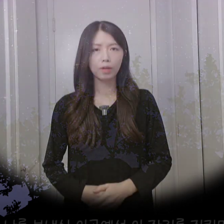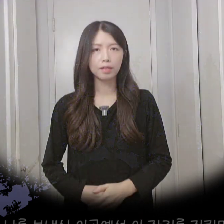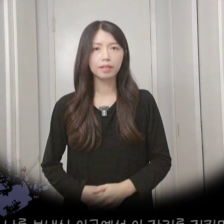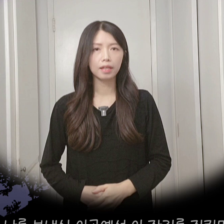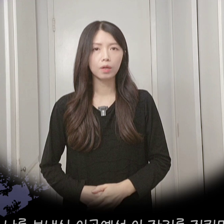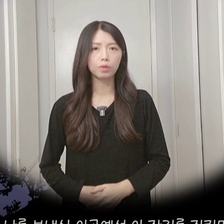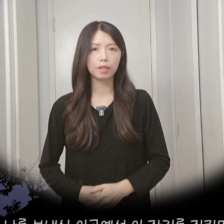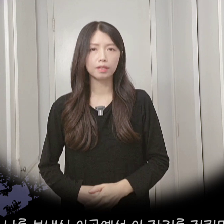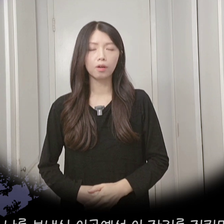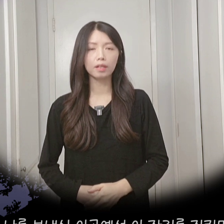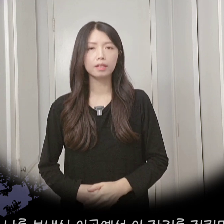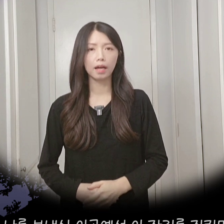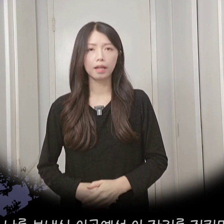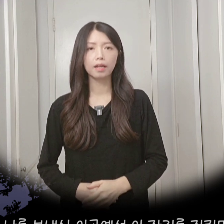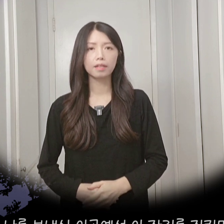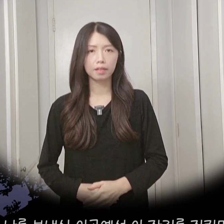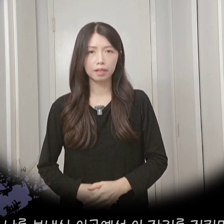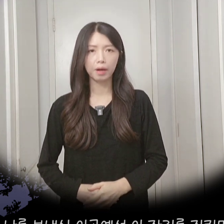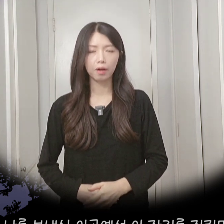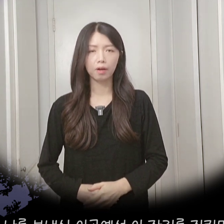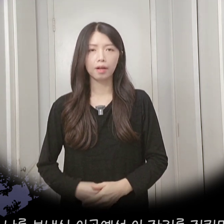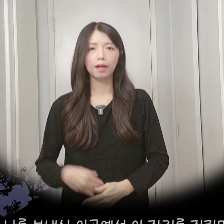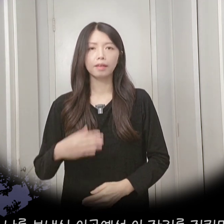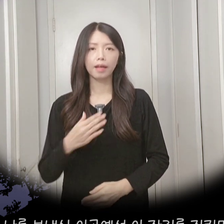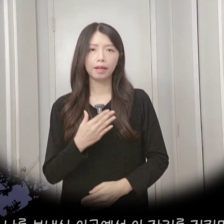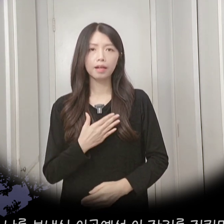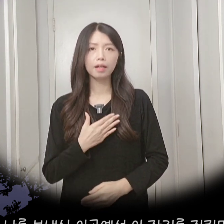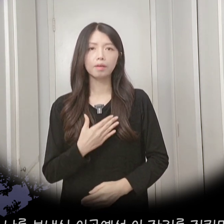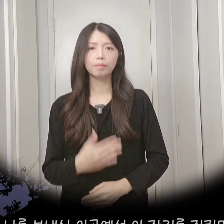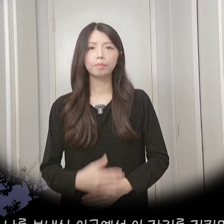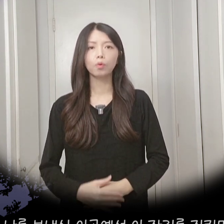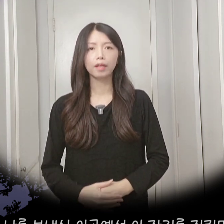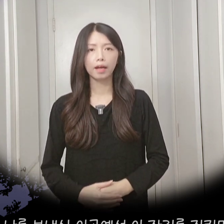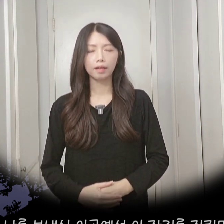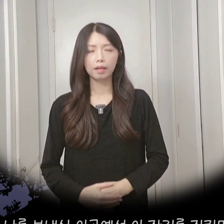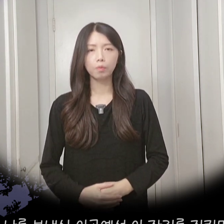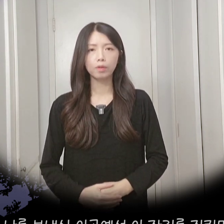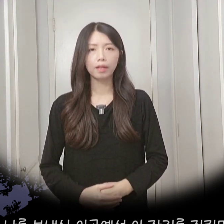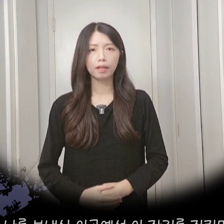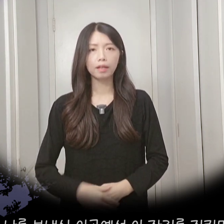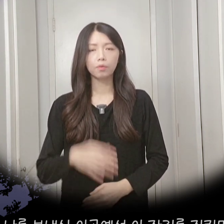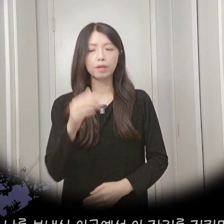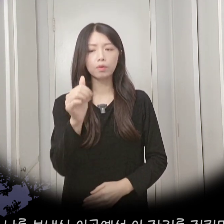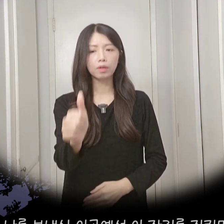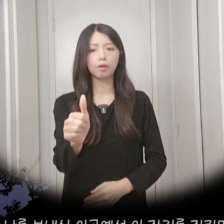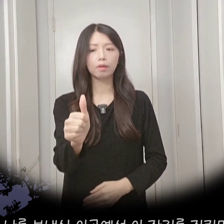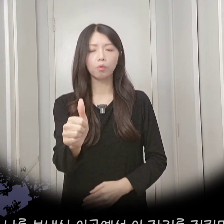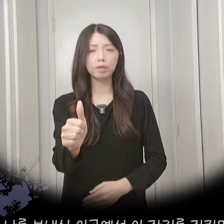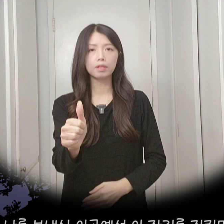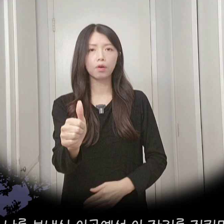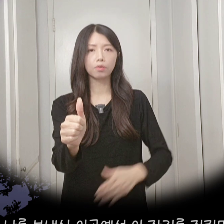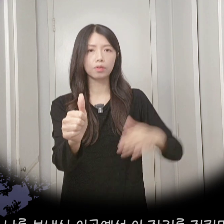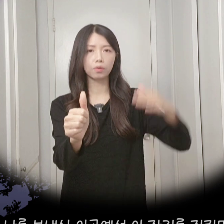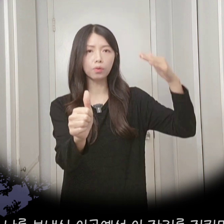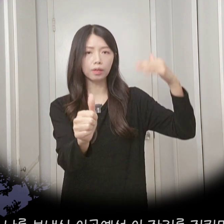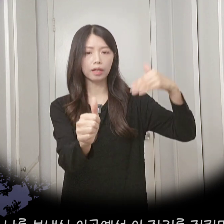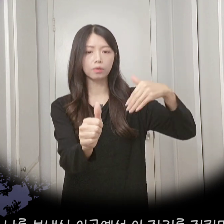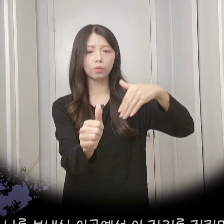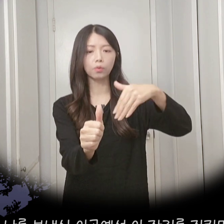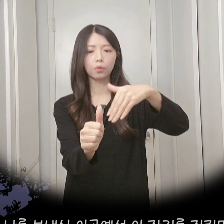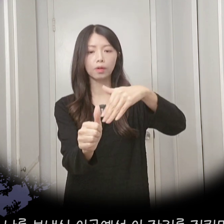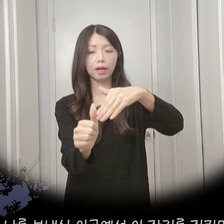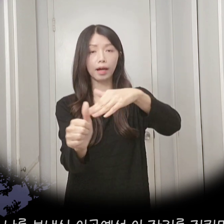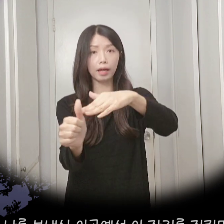나를 보내신 이곳에서 이 자리를 지키며 나를 보내다. 보내다는 왼손에 이렇게 엄지를 세워주시고